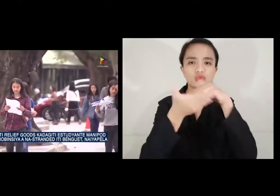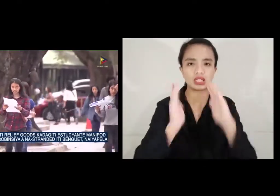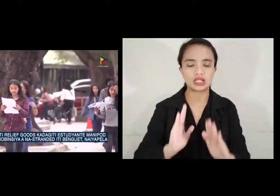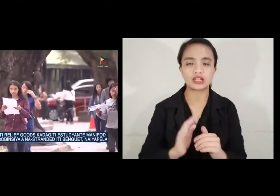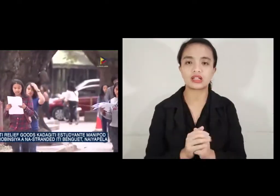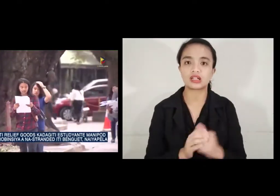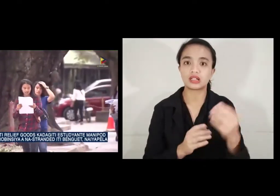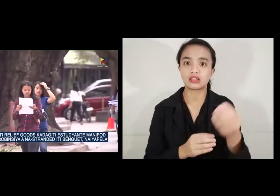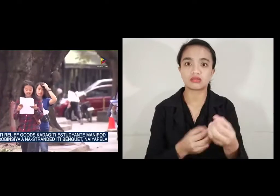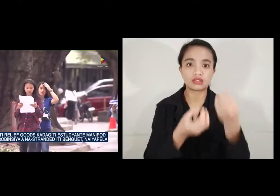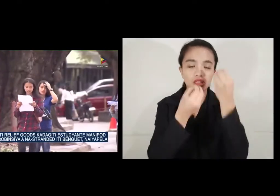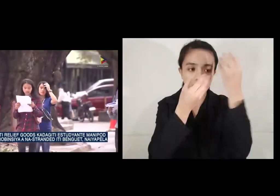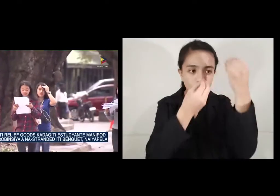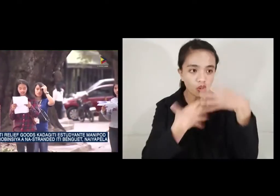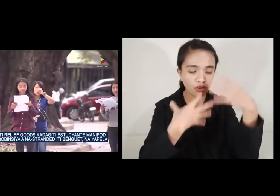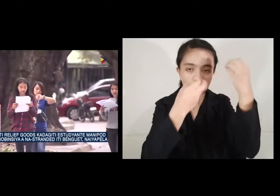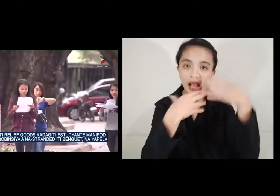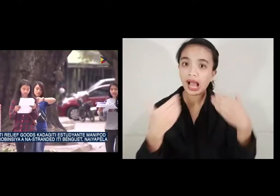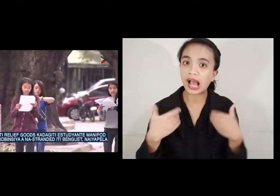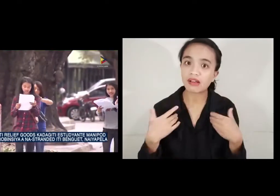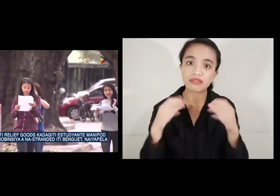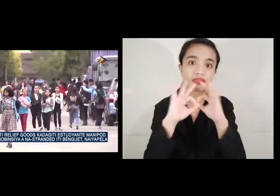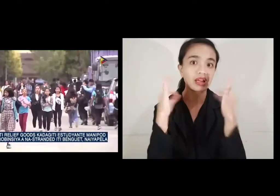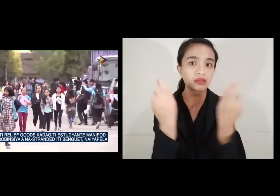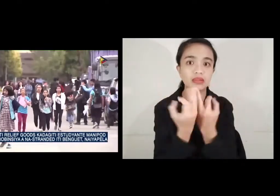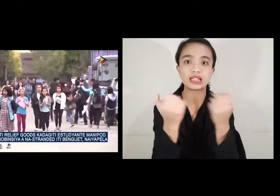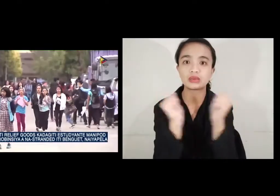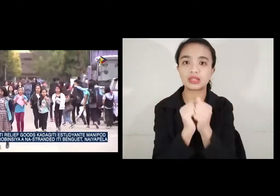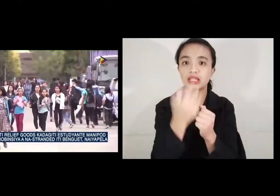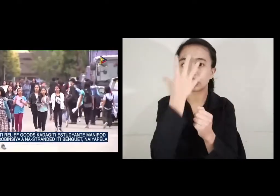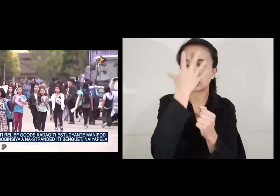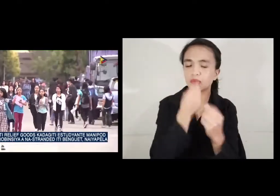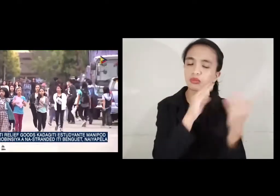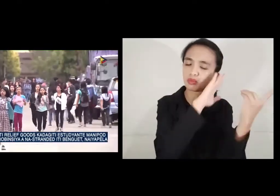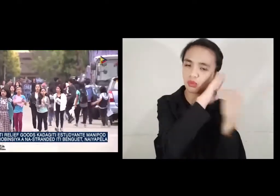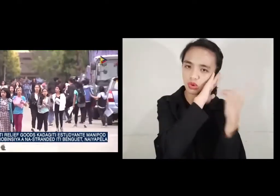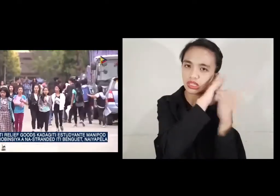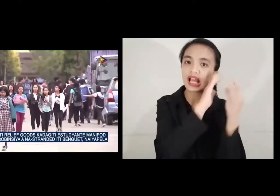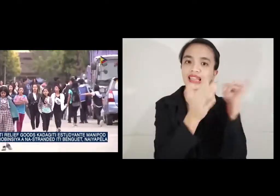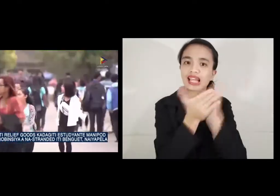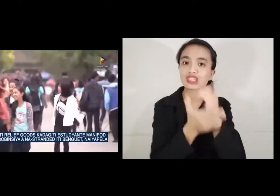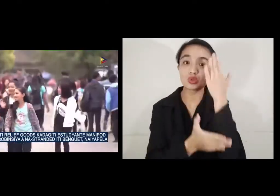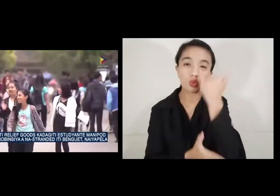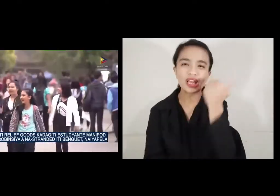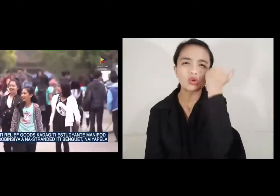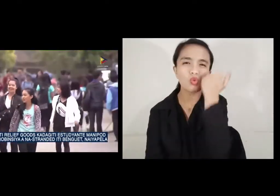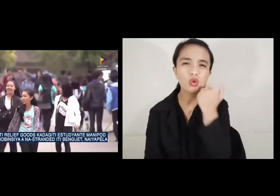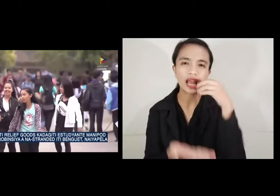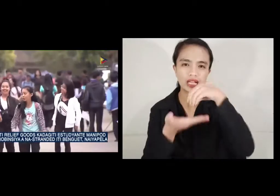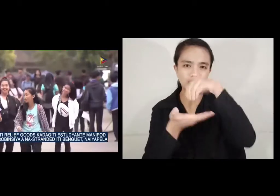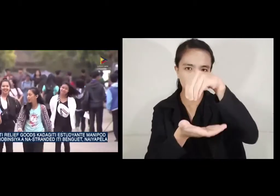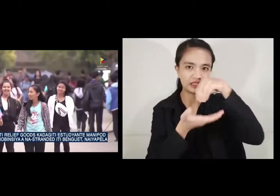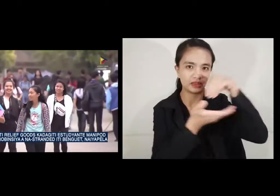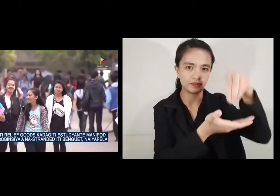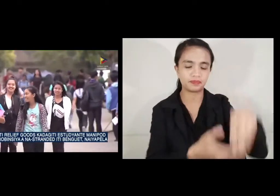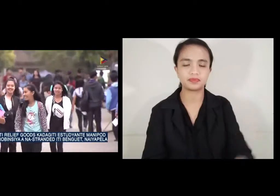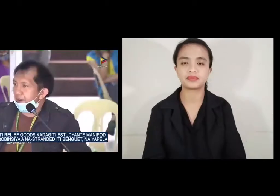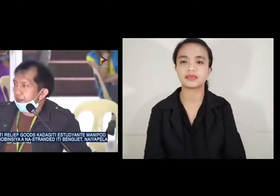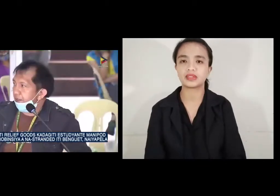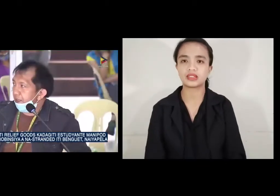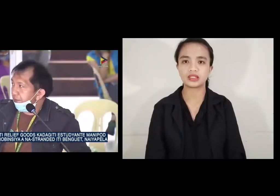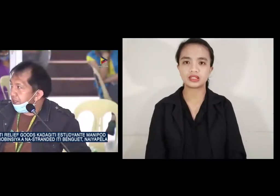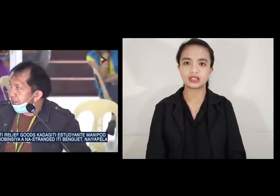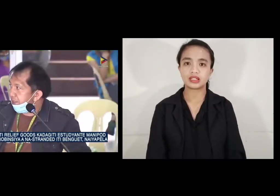kadagiti estudyante na amwanda nga adda dagiti kapamilyada a kadwada met iti boarding houses isut gapo na akurang ti relief